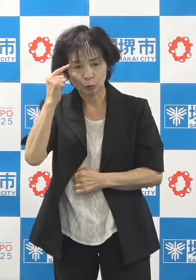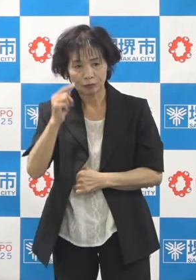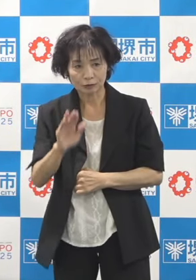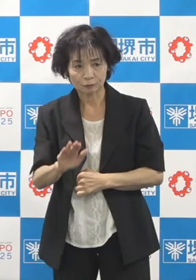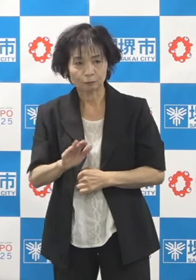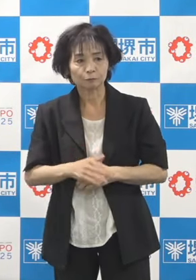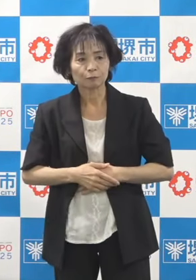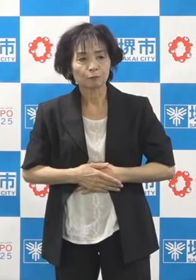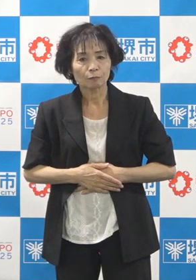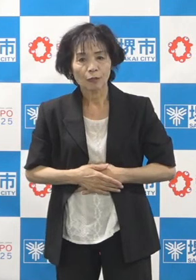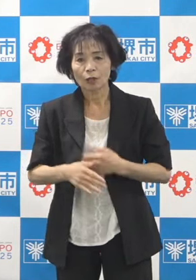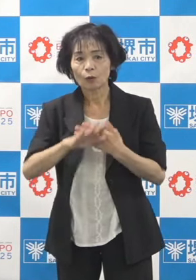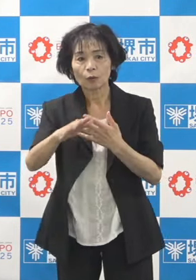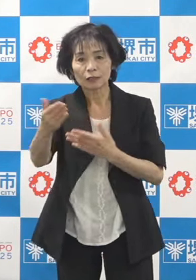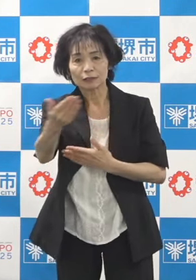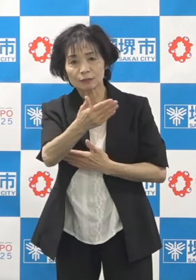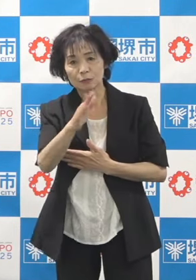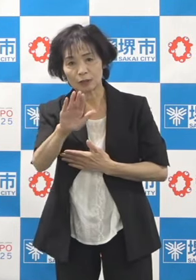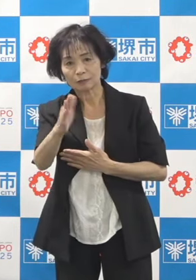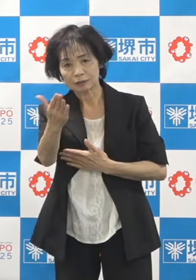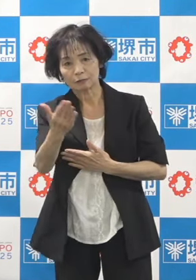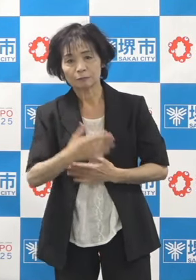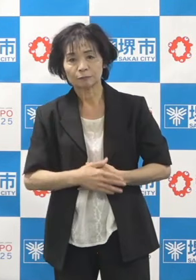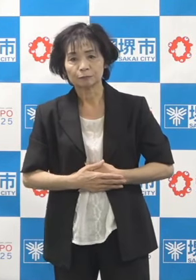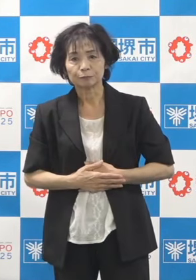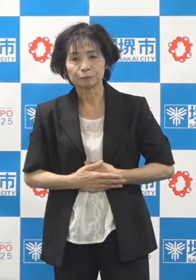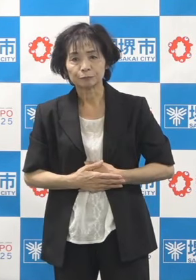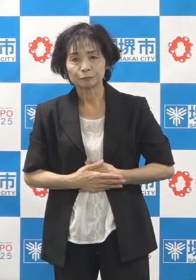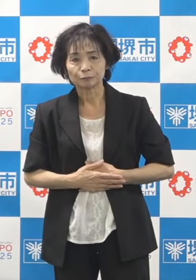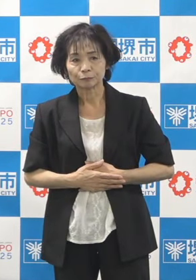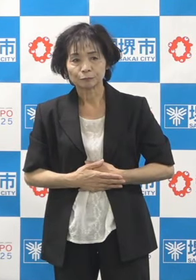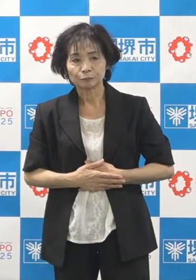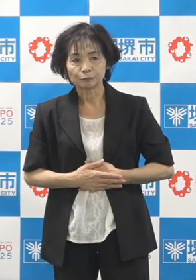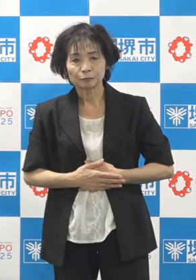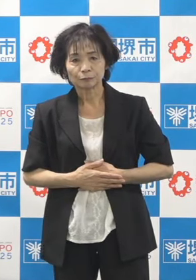はい、それでは他にご質問いかがでしょうか。